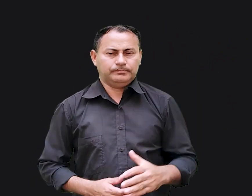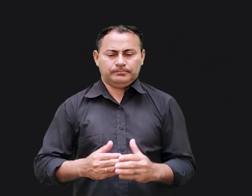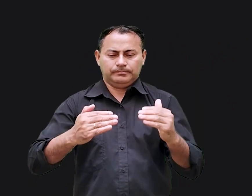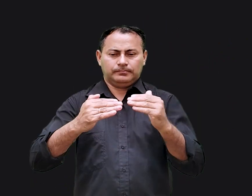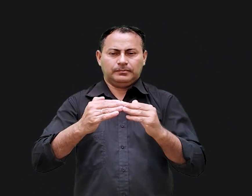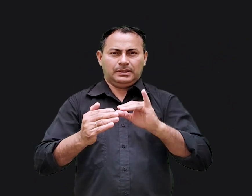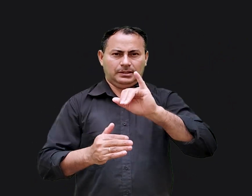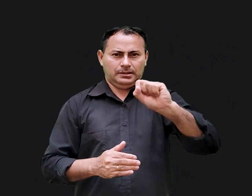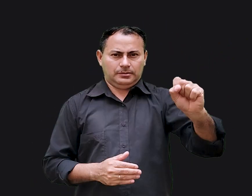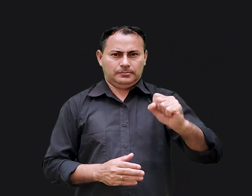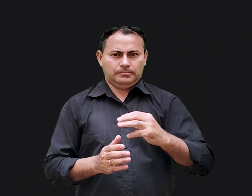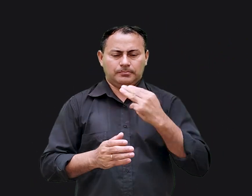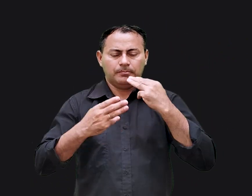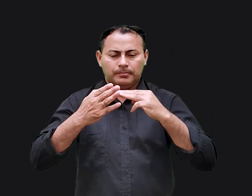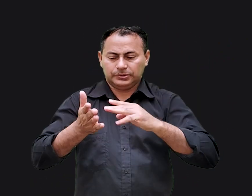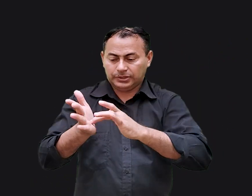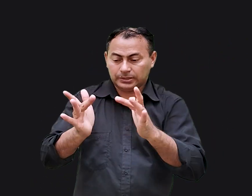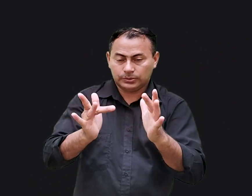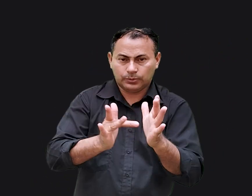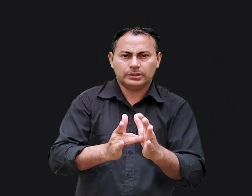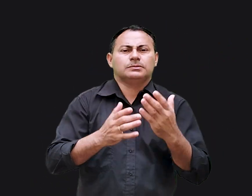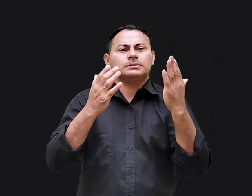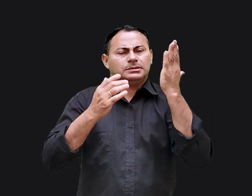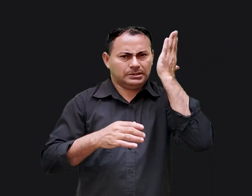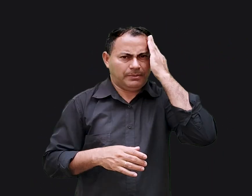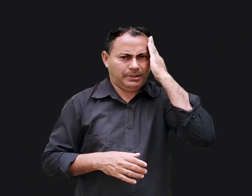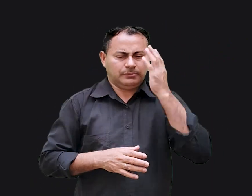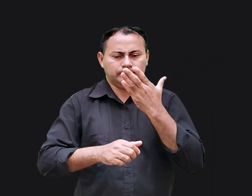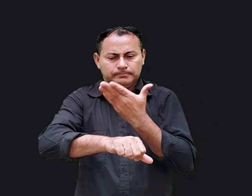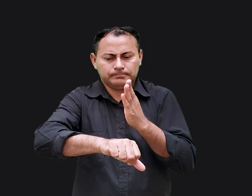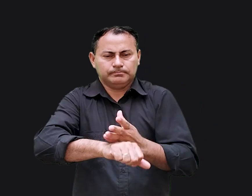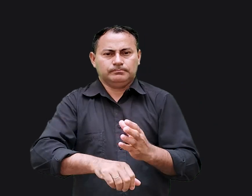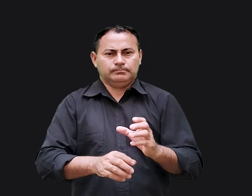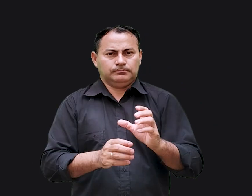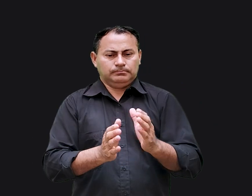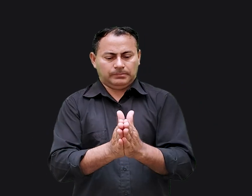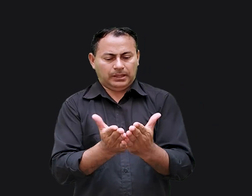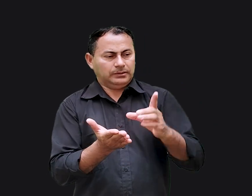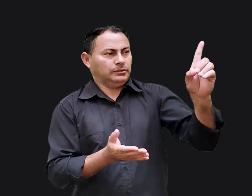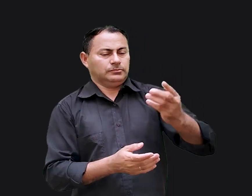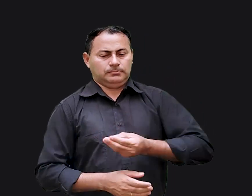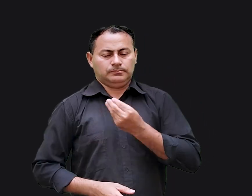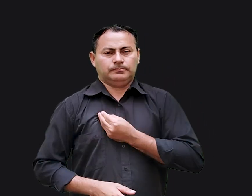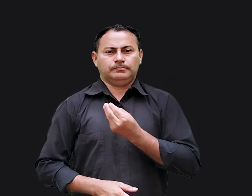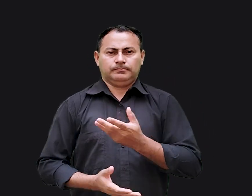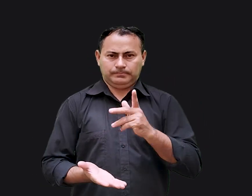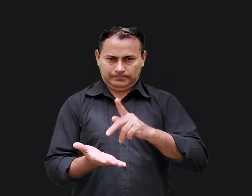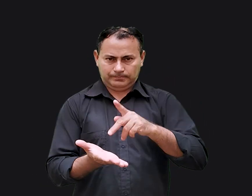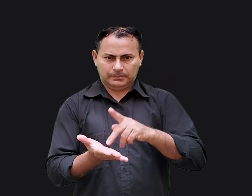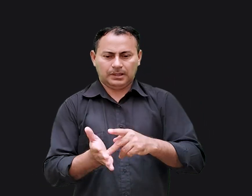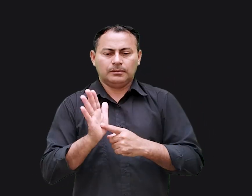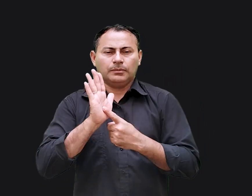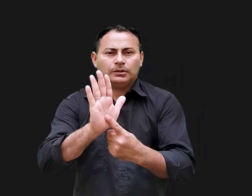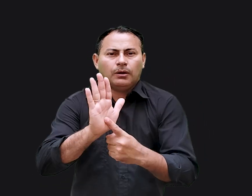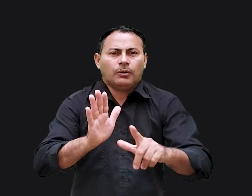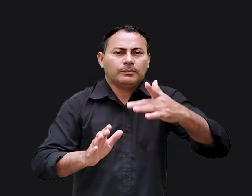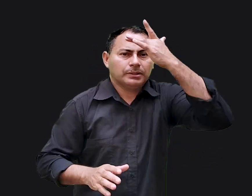De acordo com Isaías, o Messias saberá como aplicar a palavra de Deus nas situações da vida real. Ele mostrará aos outros